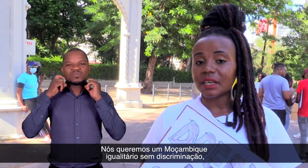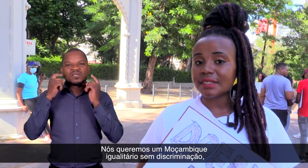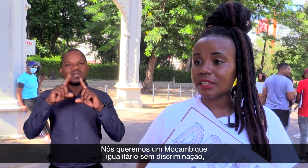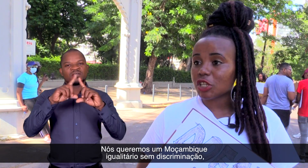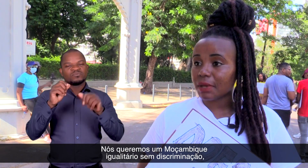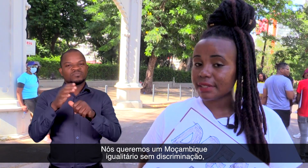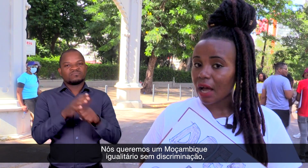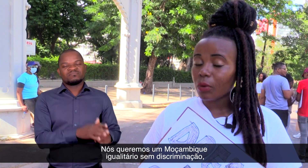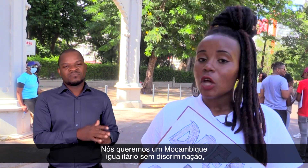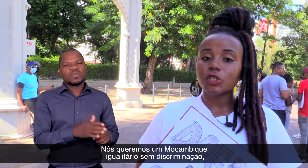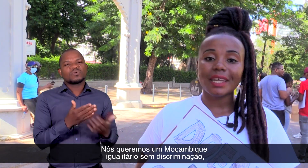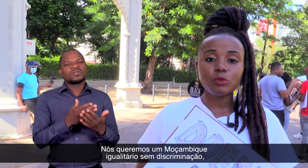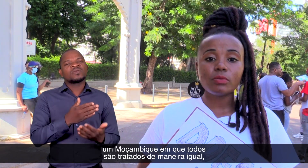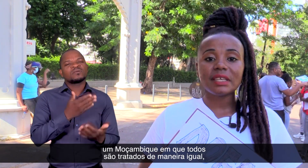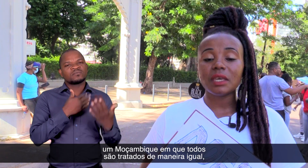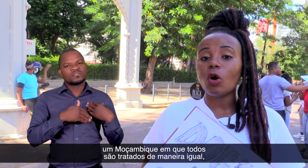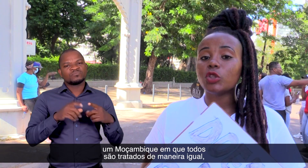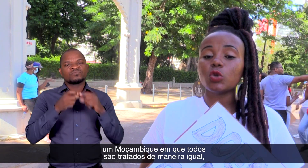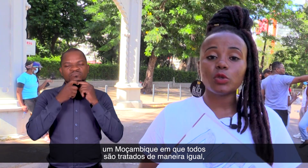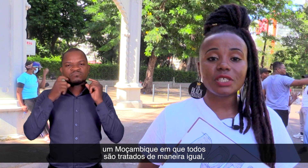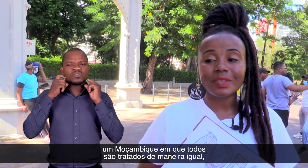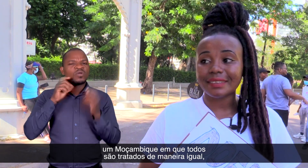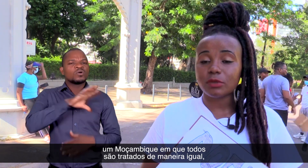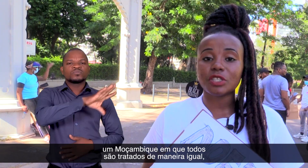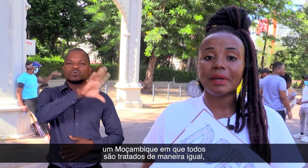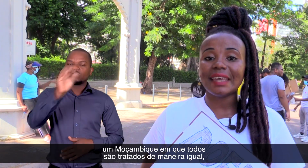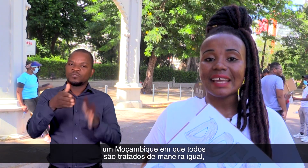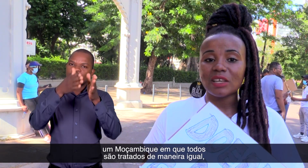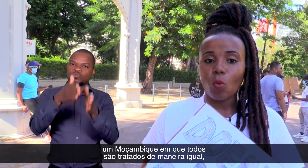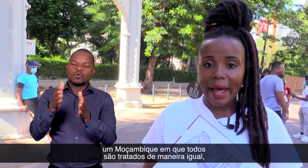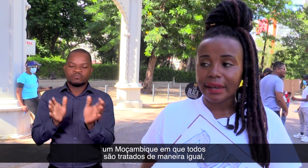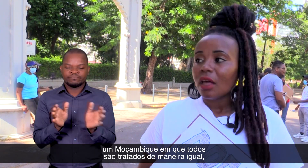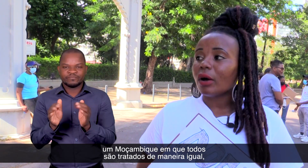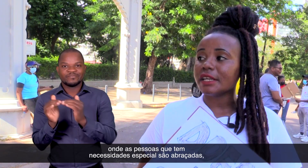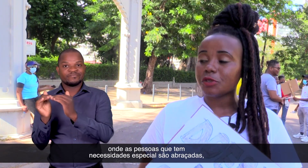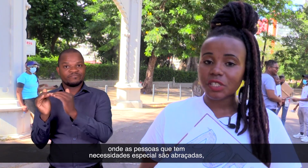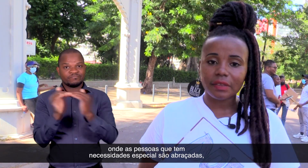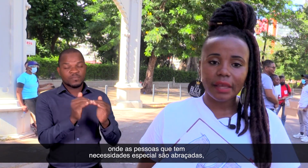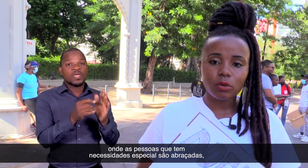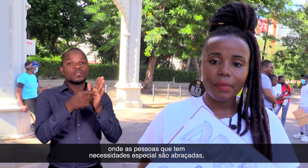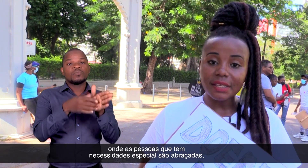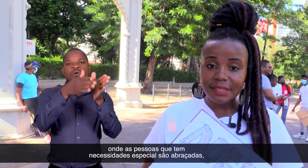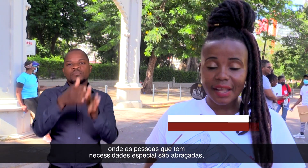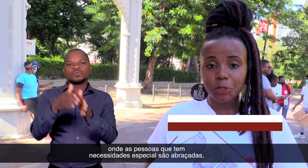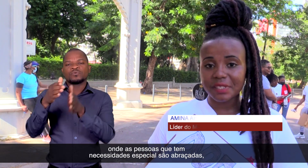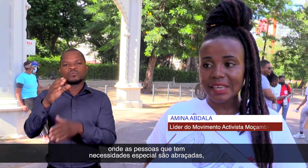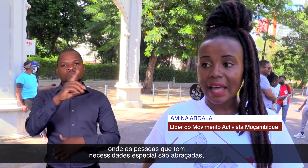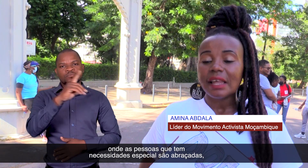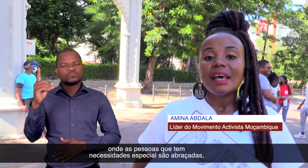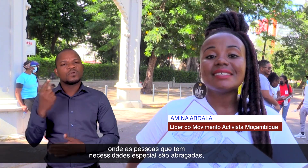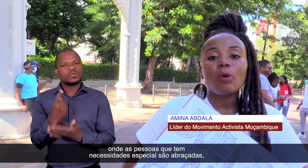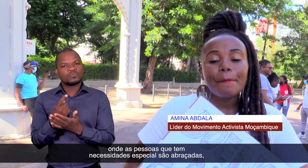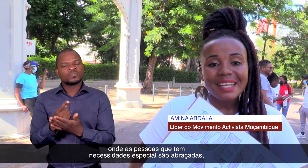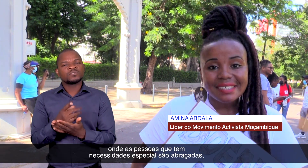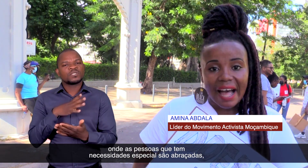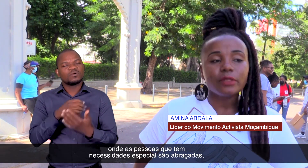Moçambique sem discriminação. Nós queremos um Moçambique onde todos são tratados de maneira igual. Onde as pessoas que têm alguma necessidade especial